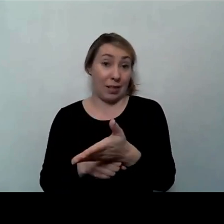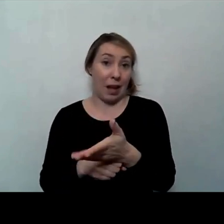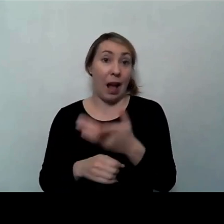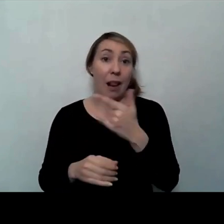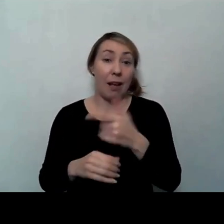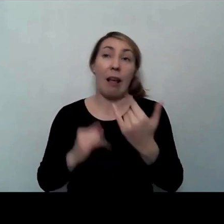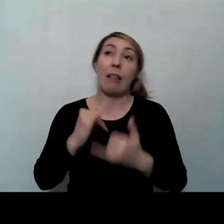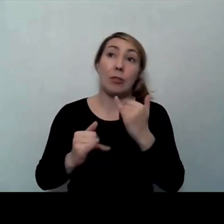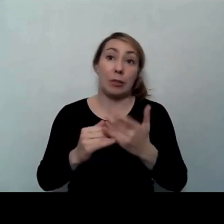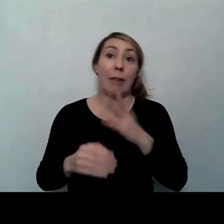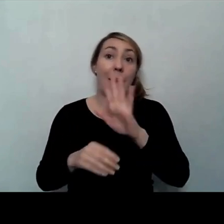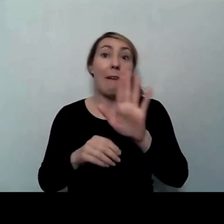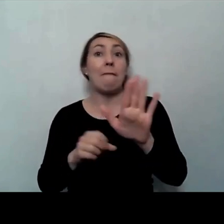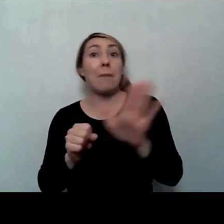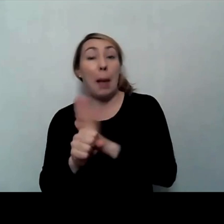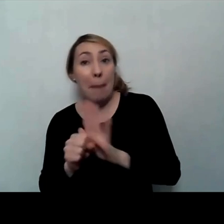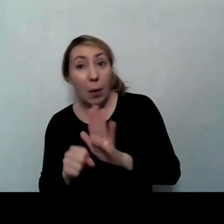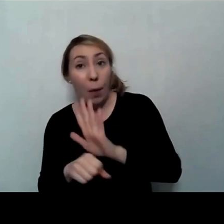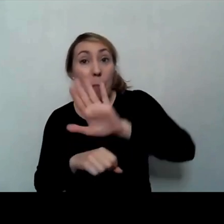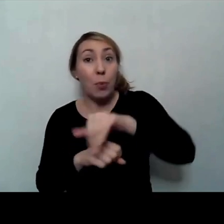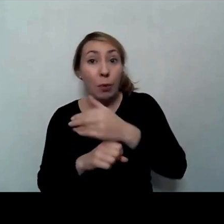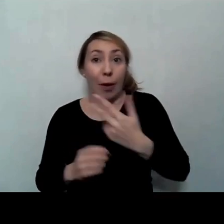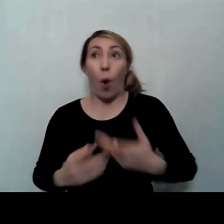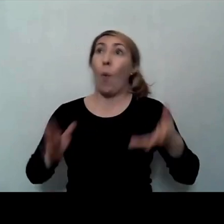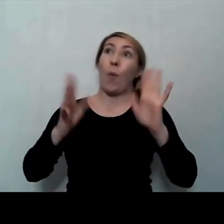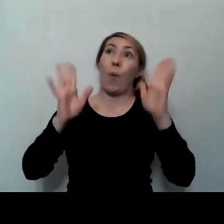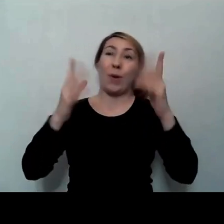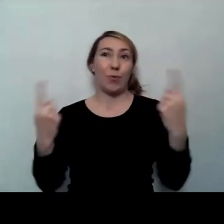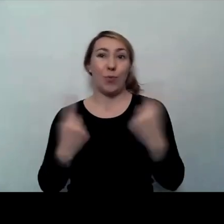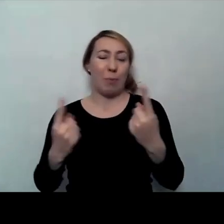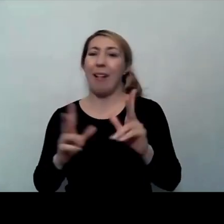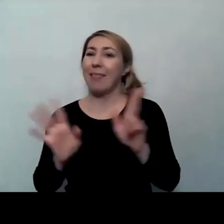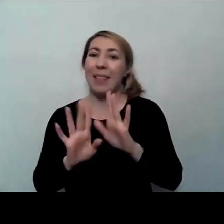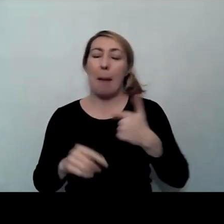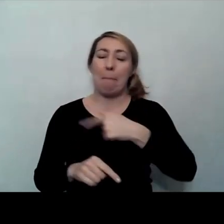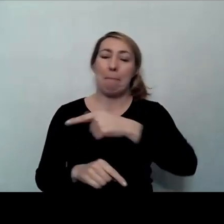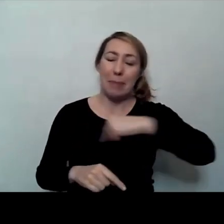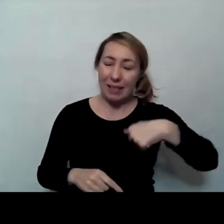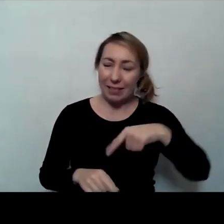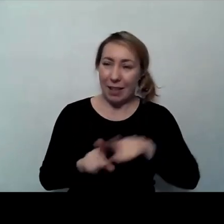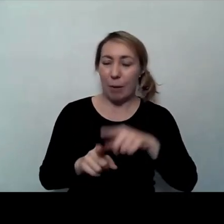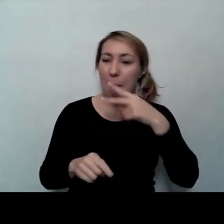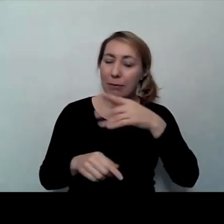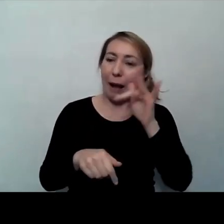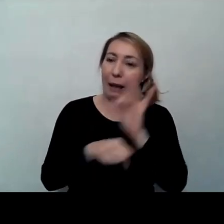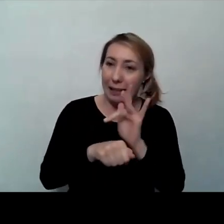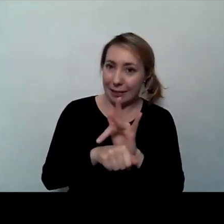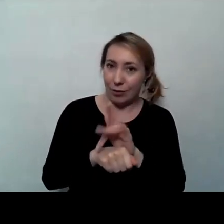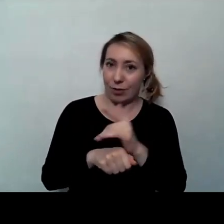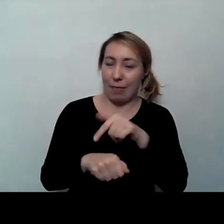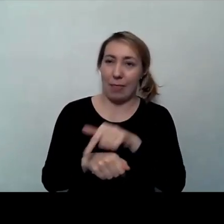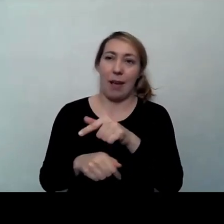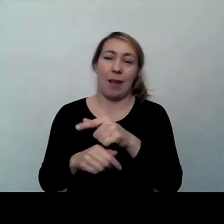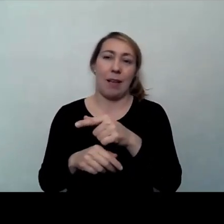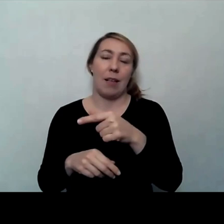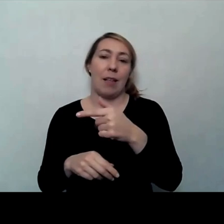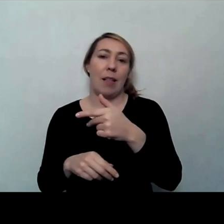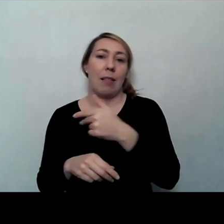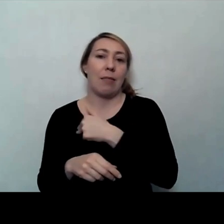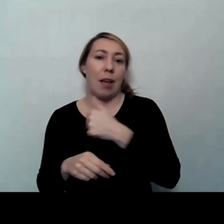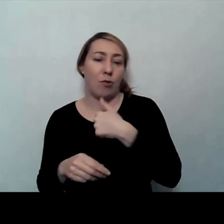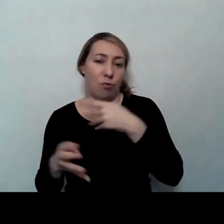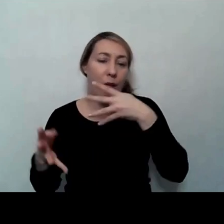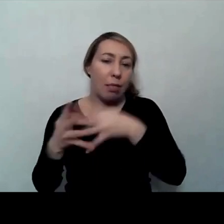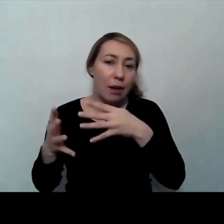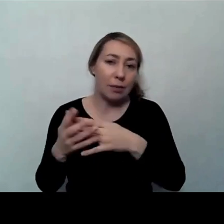hura optymistycznie, więc my patrzymy dość krytycznie na samo narzędzie, jego funkcjonowanie i zawsze oczekujemy tych uwag,